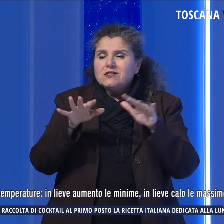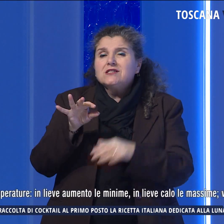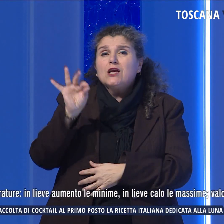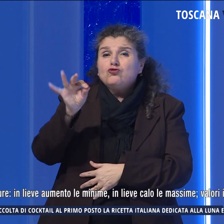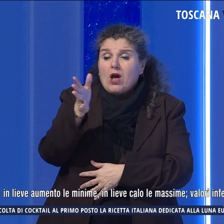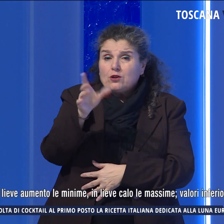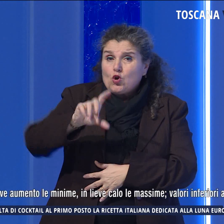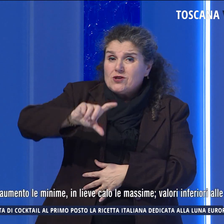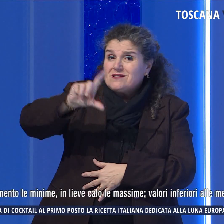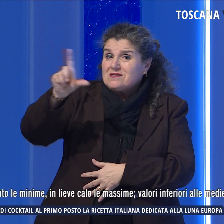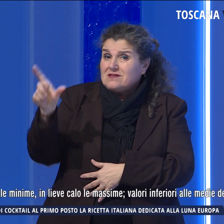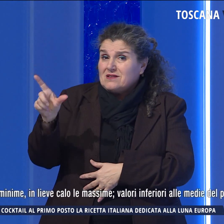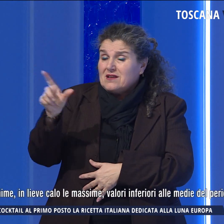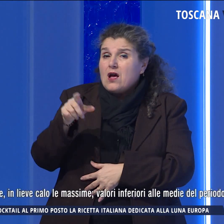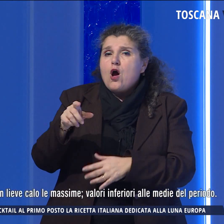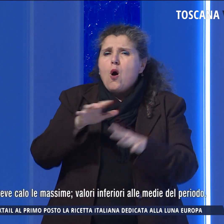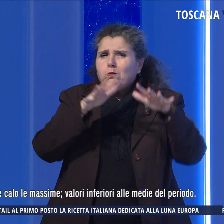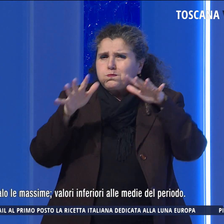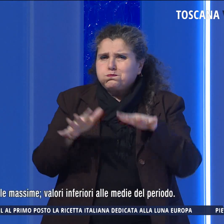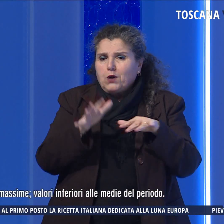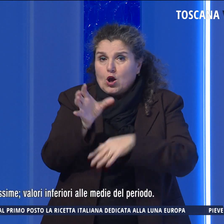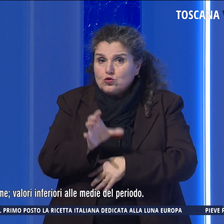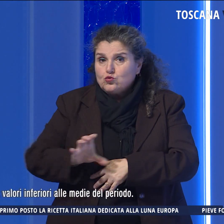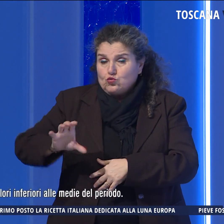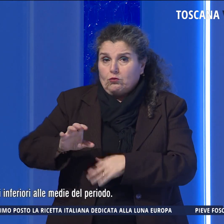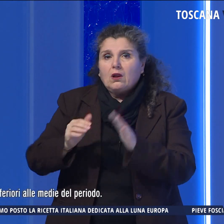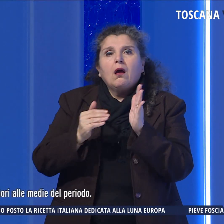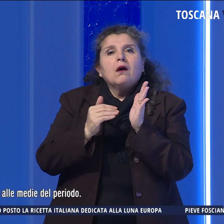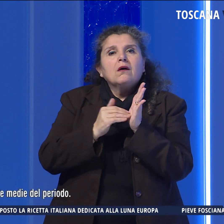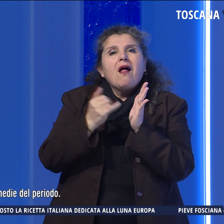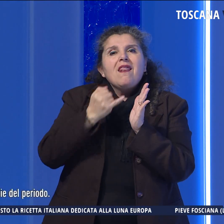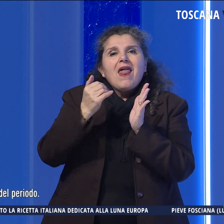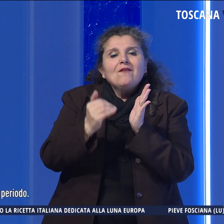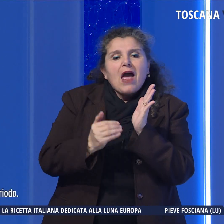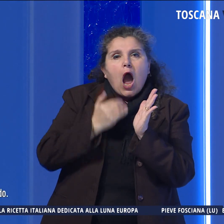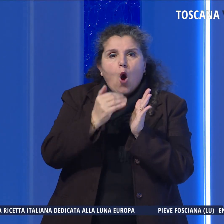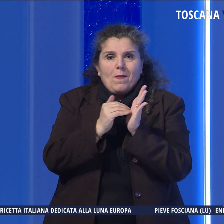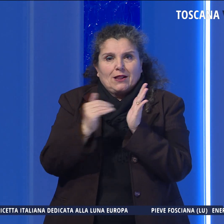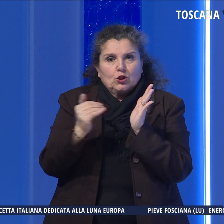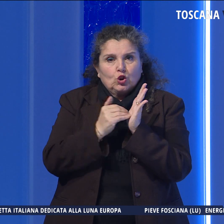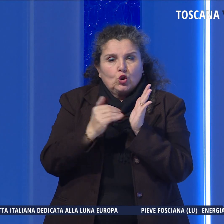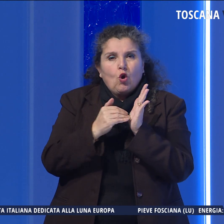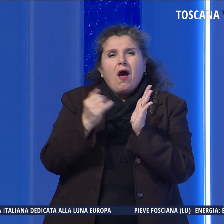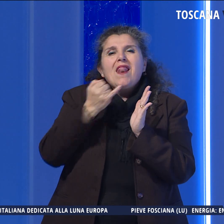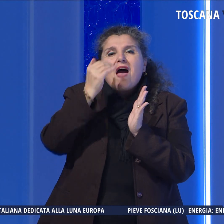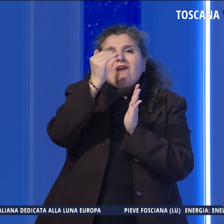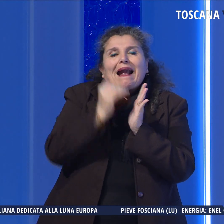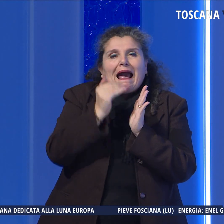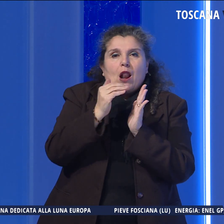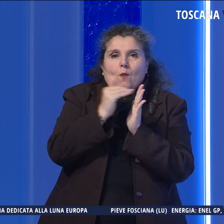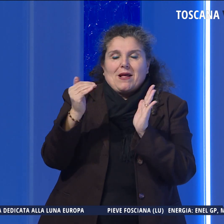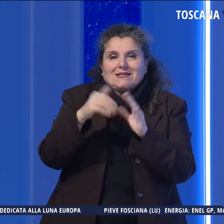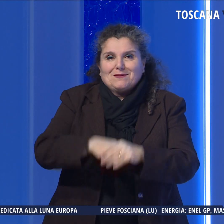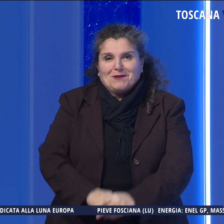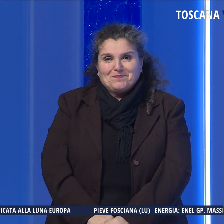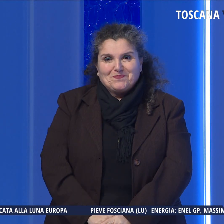-settentrionale, mossi a sud. Temperature in lieve aumento le minime, in lieve calo le massime.